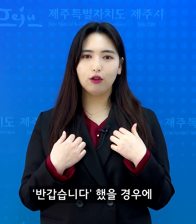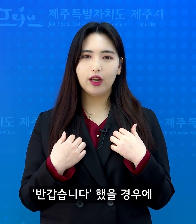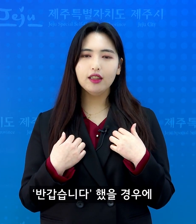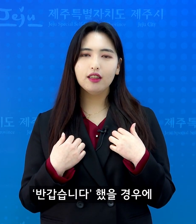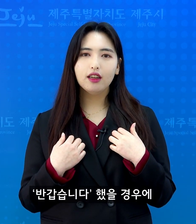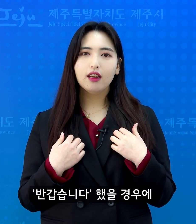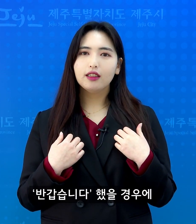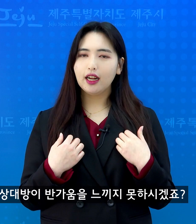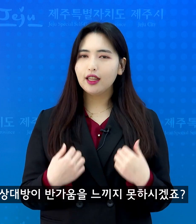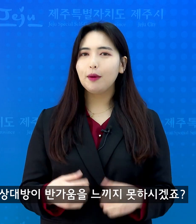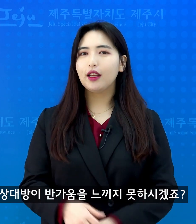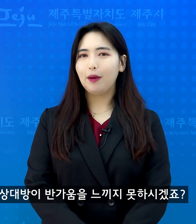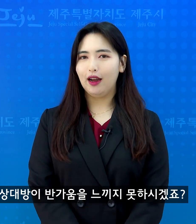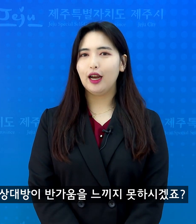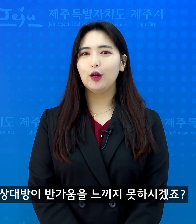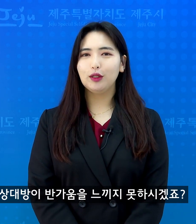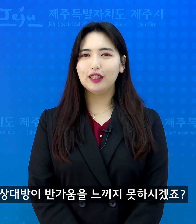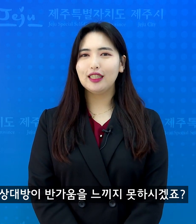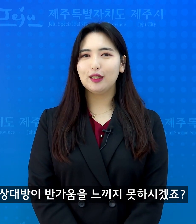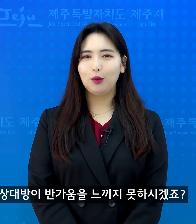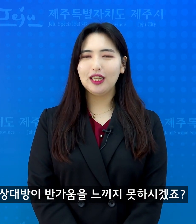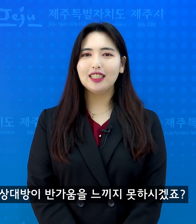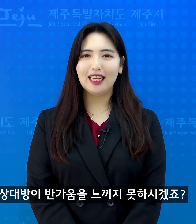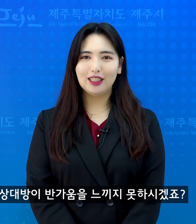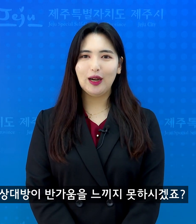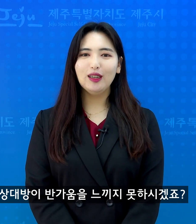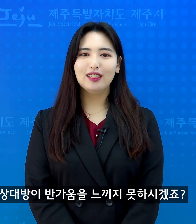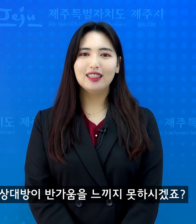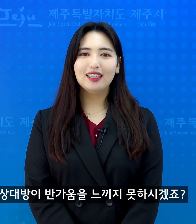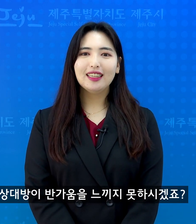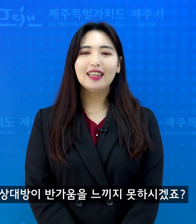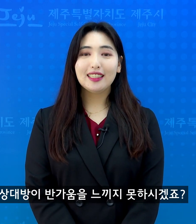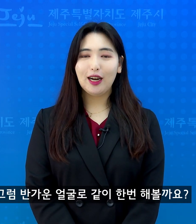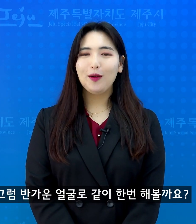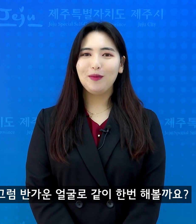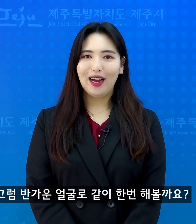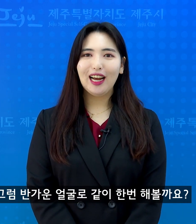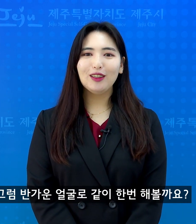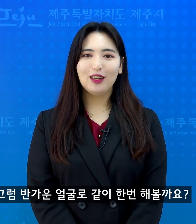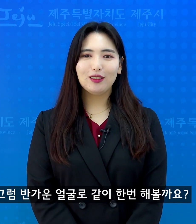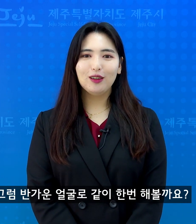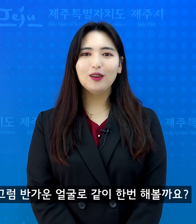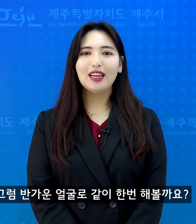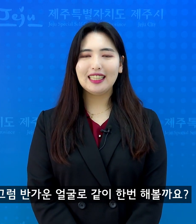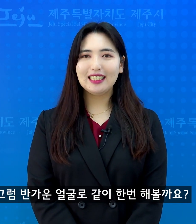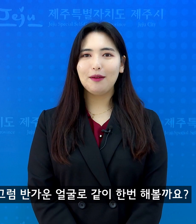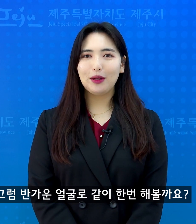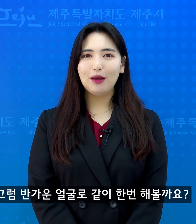경우엔 상대방이 반가움을 느끼지 못하시겠죠. 그럼 반가운 얼굴로 같이 한번